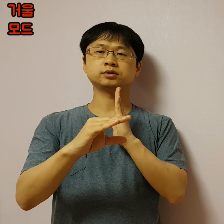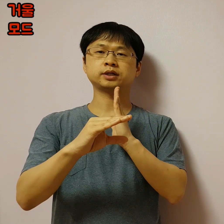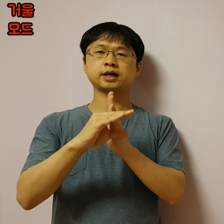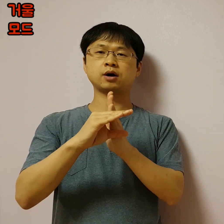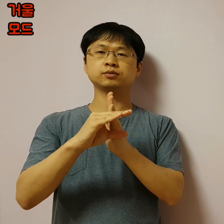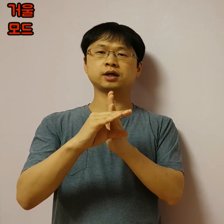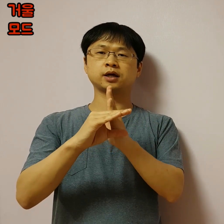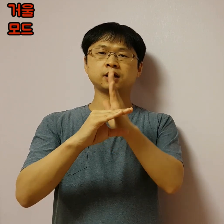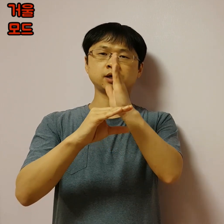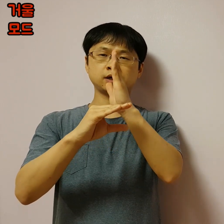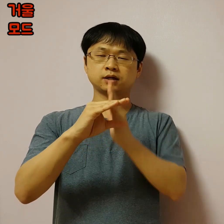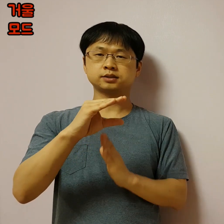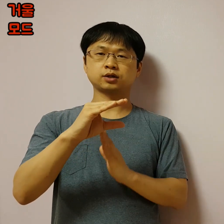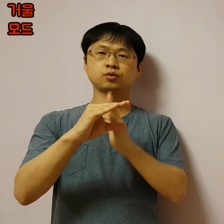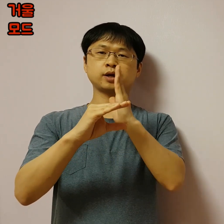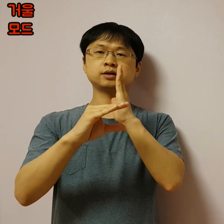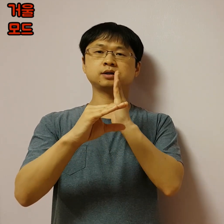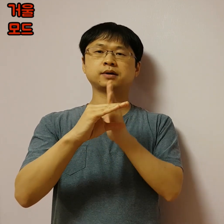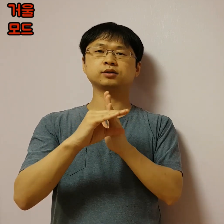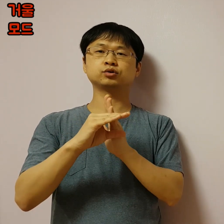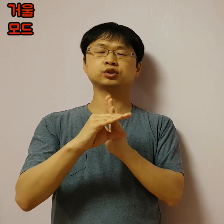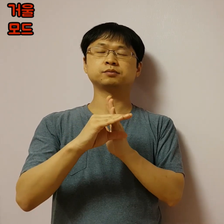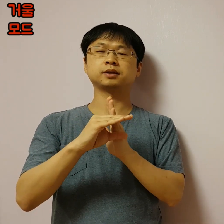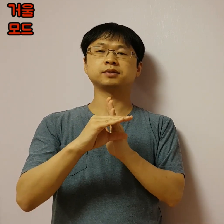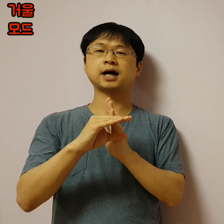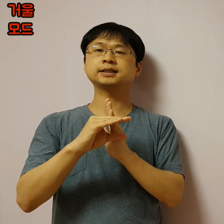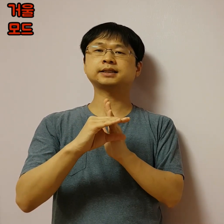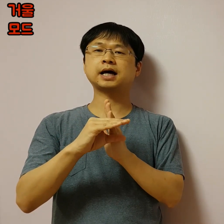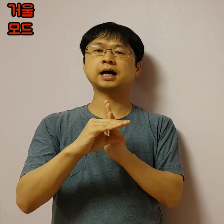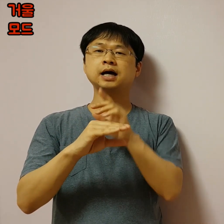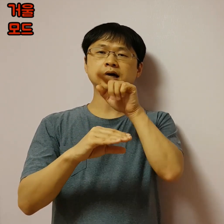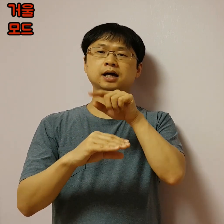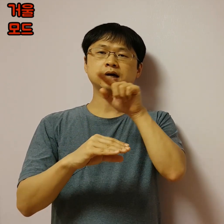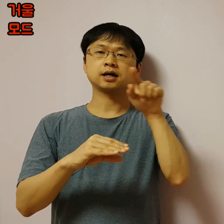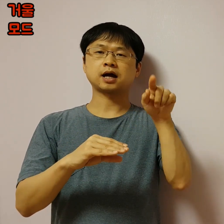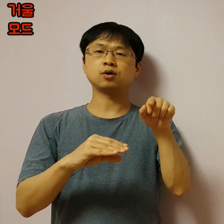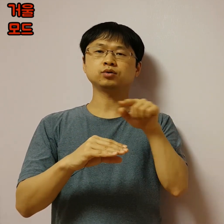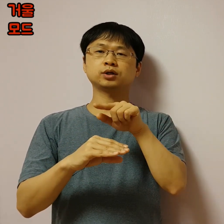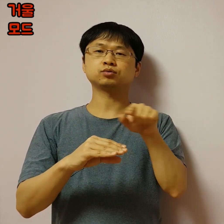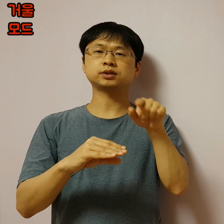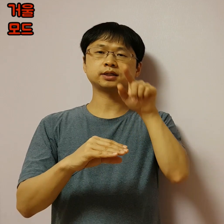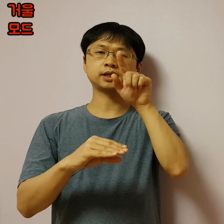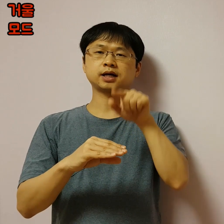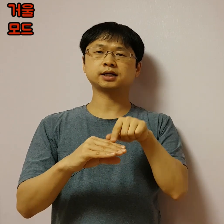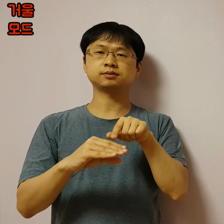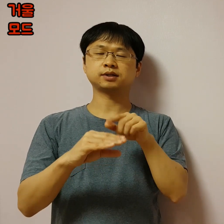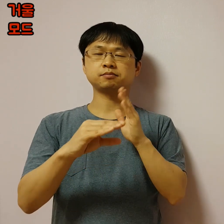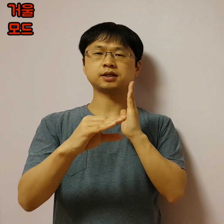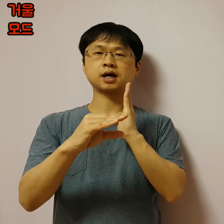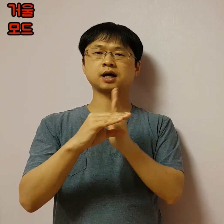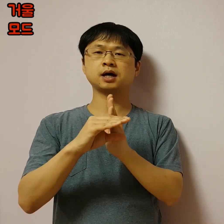뒤에 가운데 세로 획을 만들어 주시면 됩니다. 한자 가운데 중자를 생각하시면 됩니다.